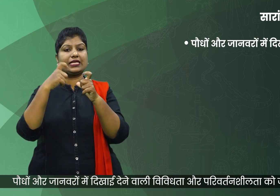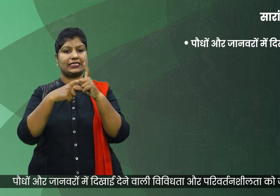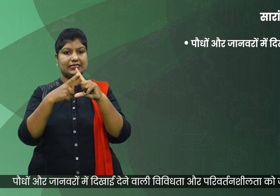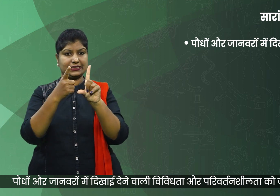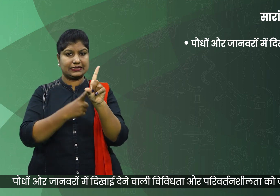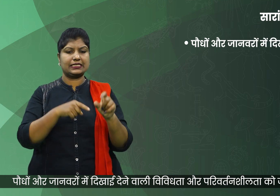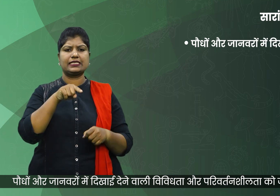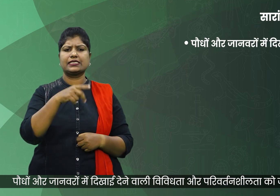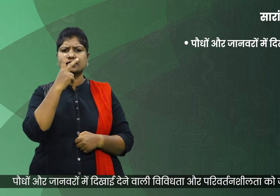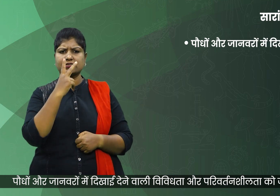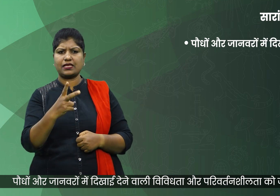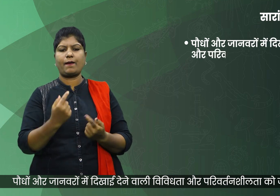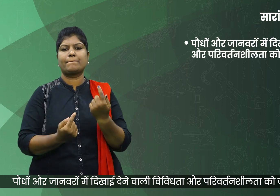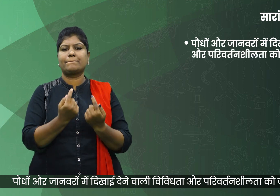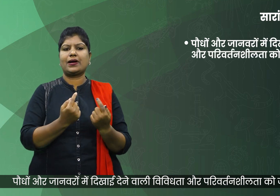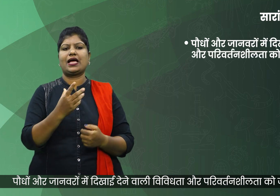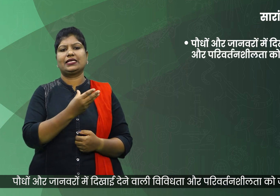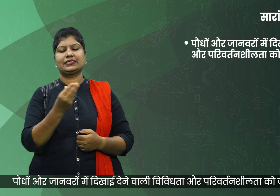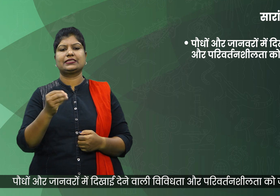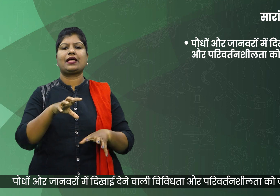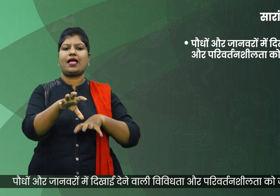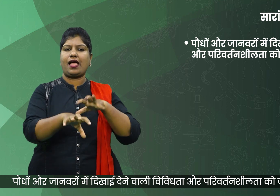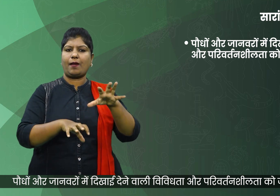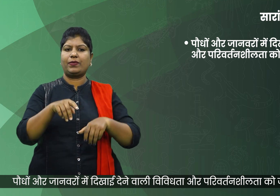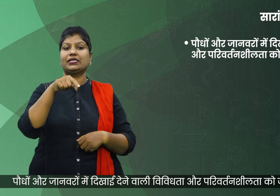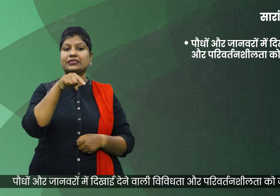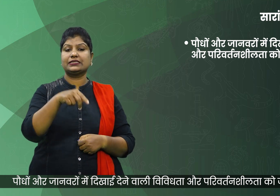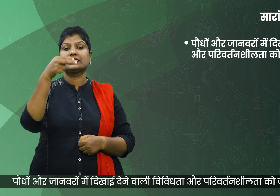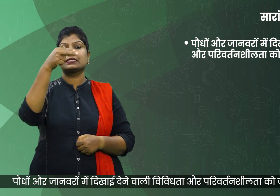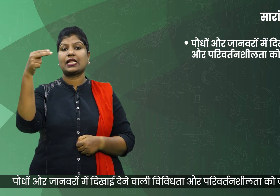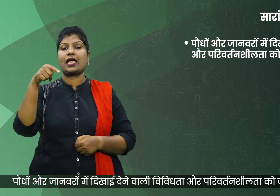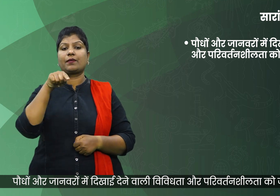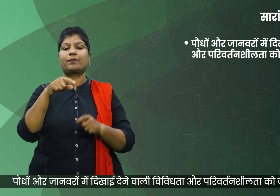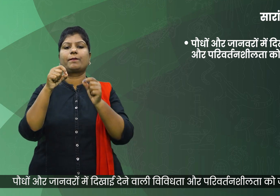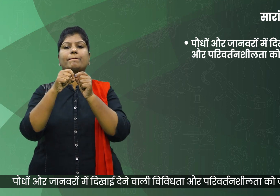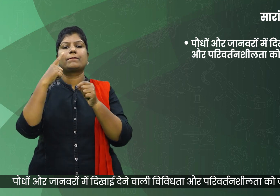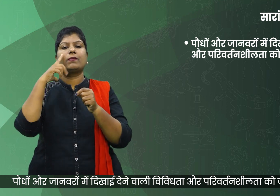वाली विवित्ता और परिवर्तन शीलता को जैव विवित्ता कहा जाता